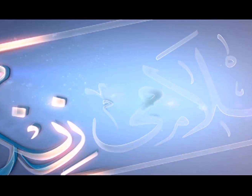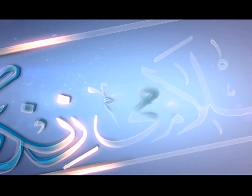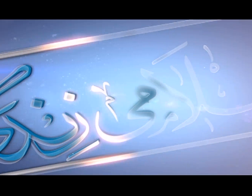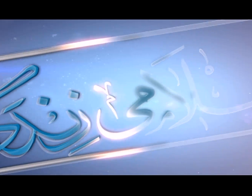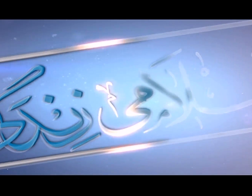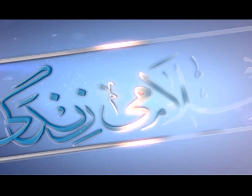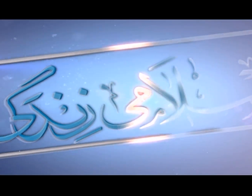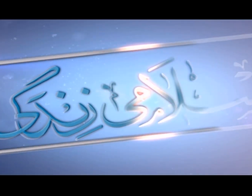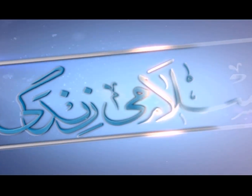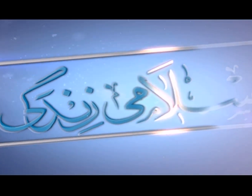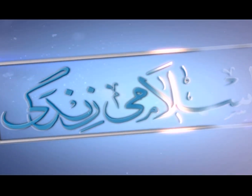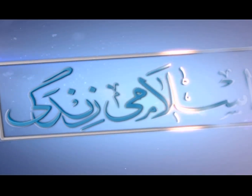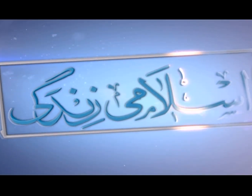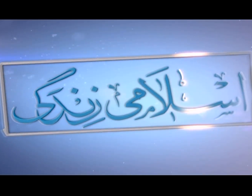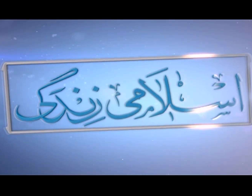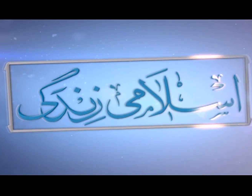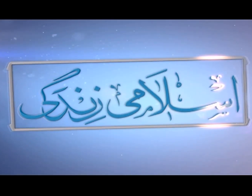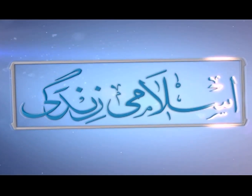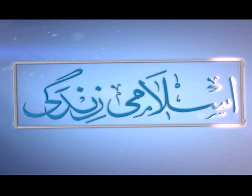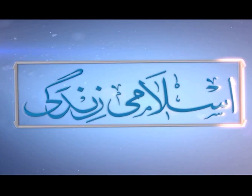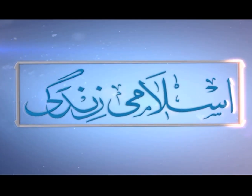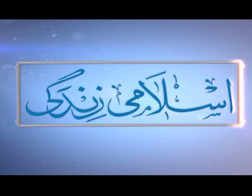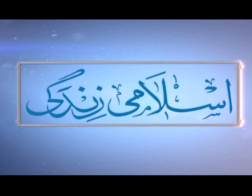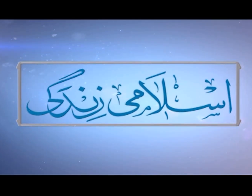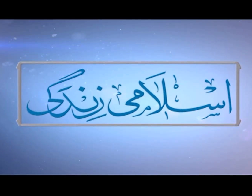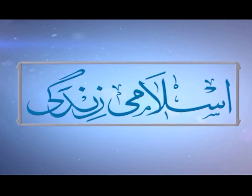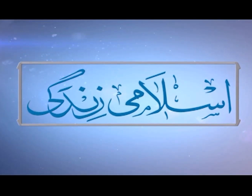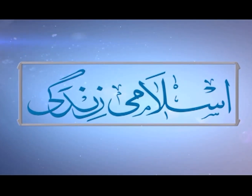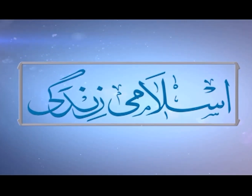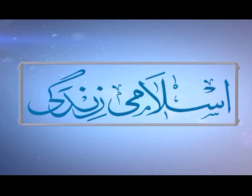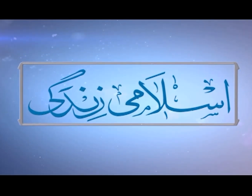زندگی کا مقصد تیرے دین کی سرفرازی۔